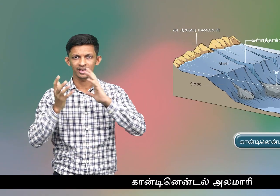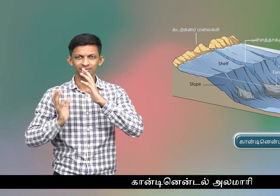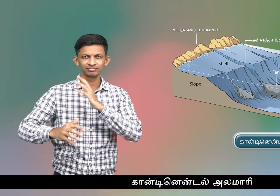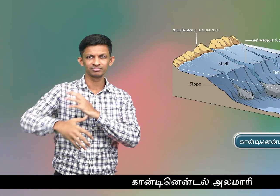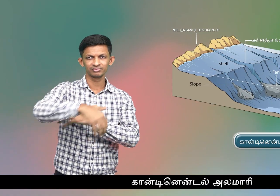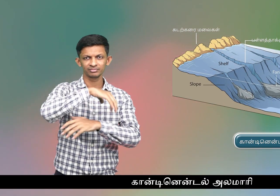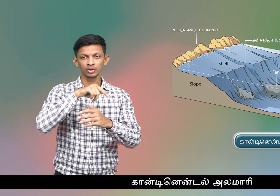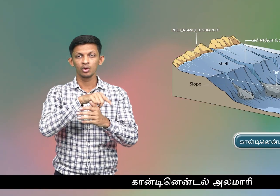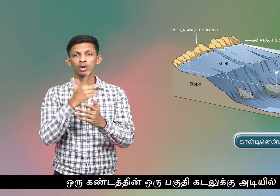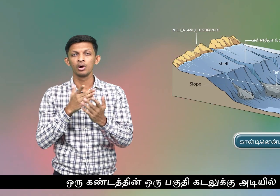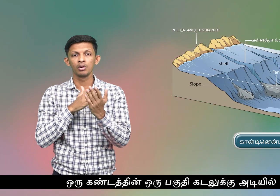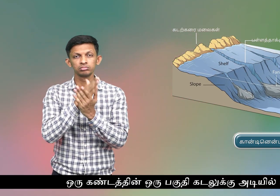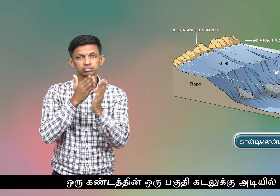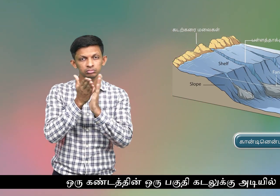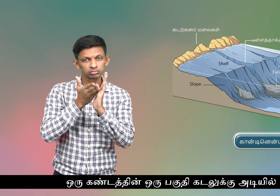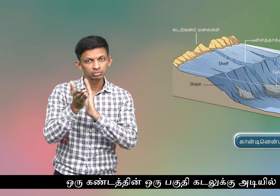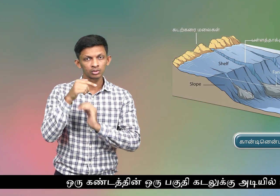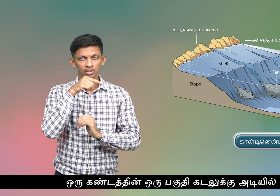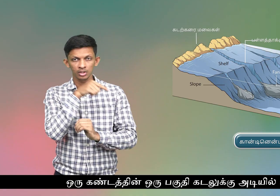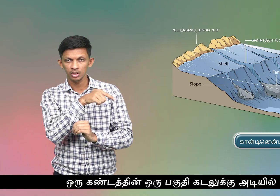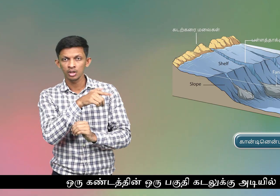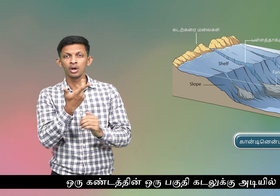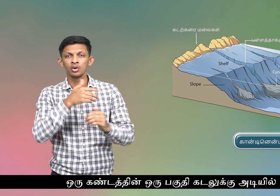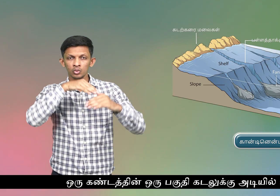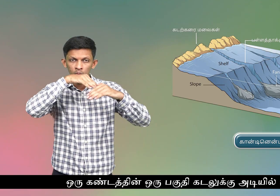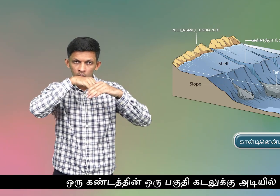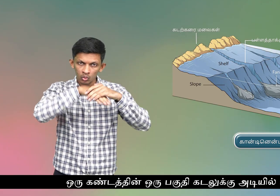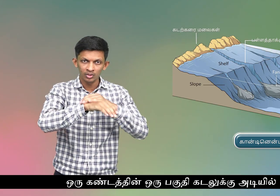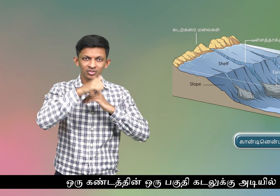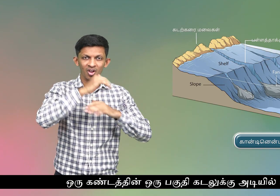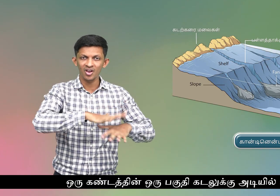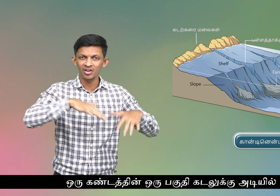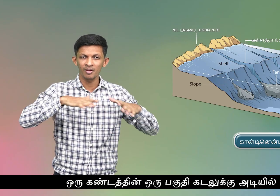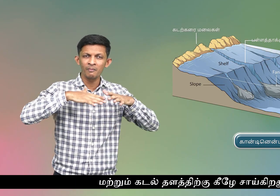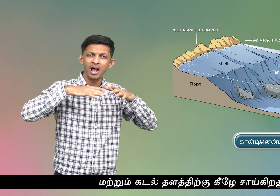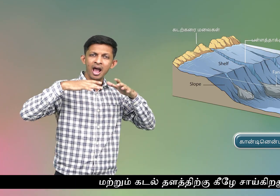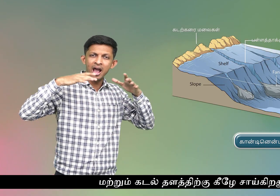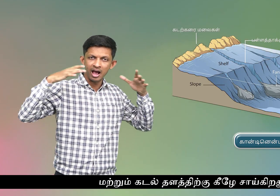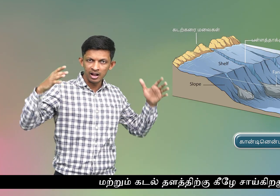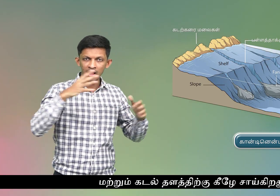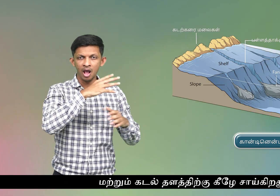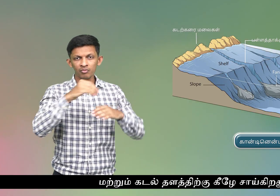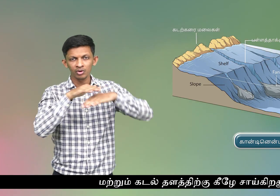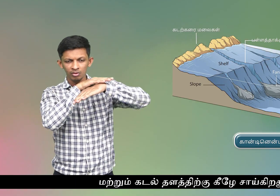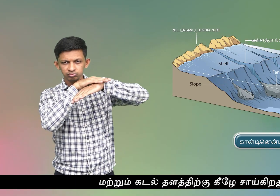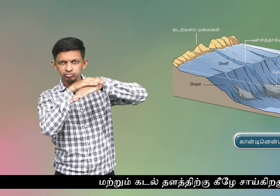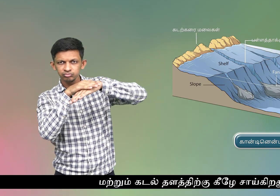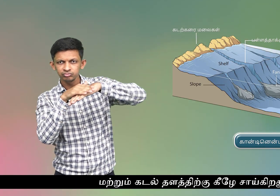கான்டினென்டல் அலமாரி, ஒரு கண்டத்தின் ஒரு பகுதி கடலுக்கு அடியில் உள்ளது மற்றும் கடல் தளத்திற்கு கீழே